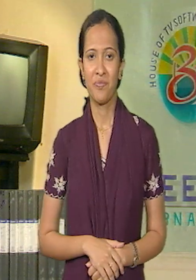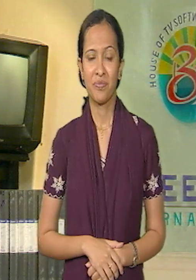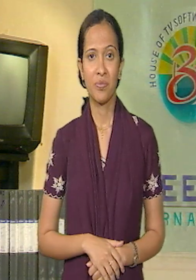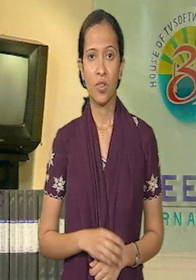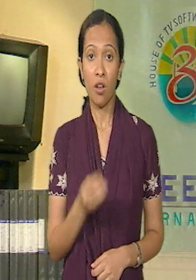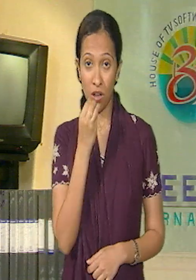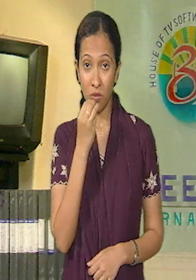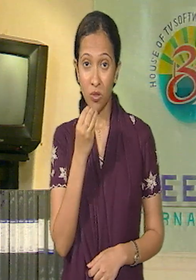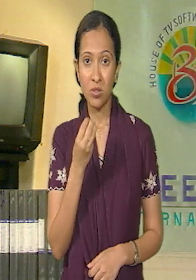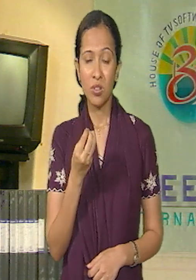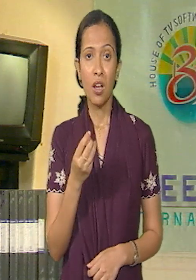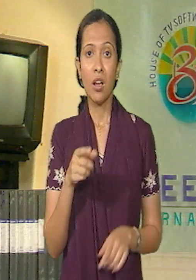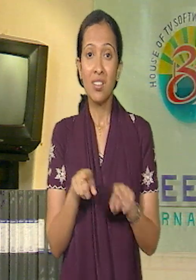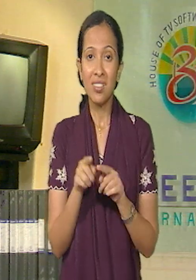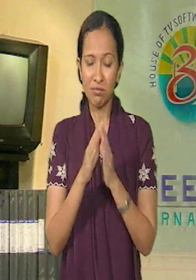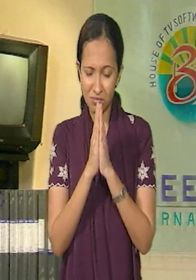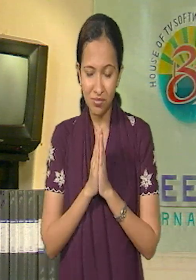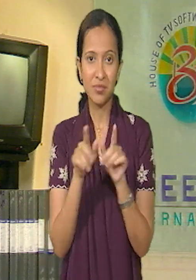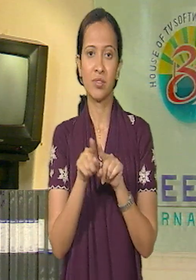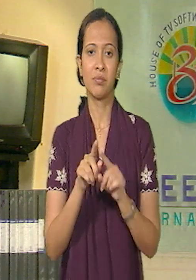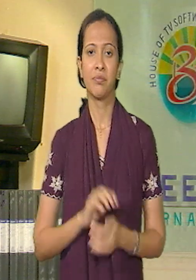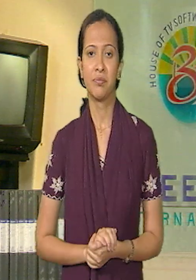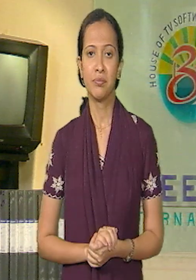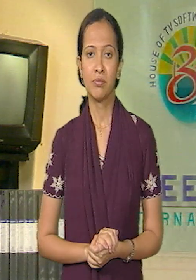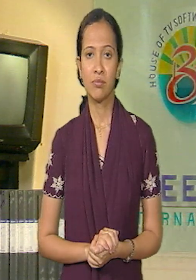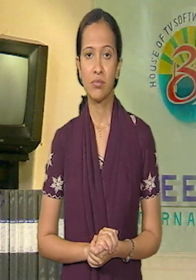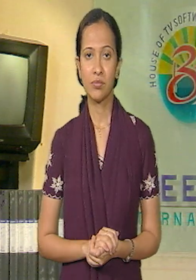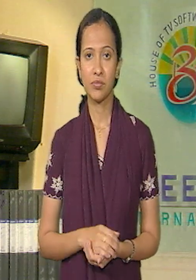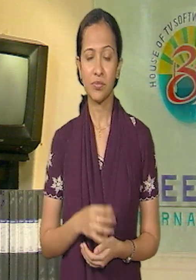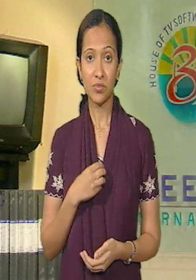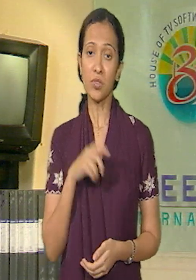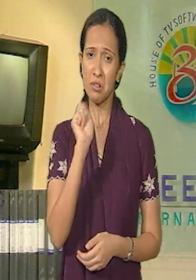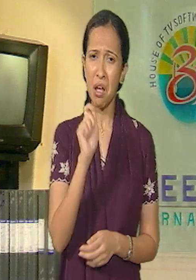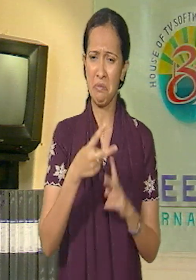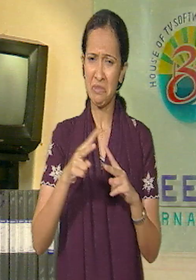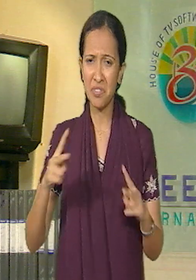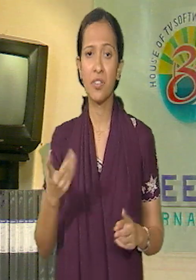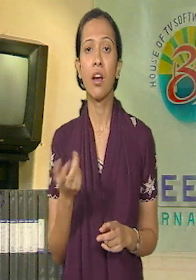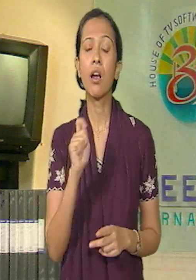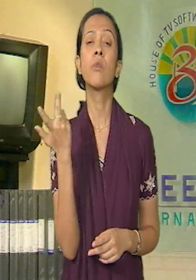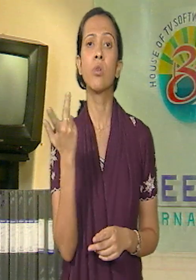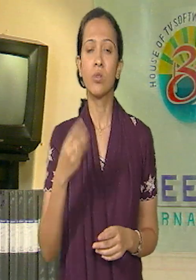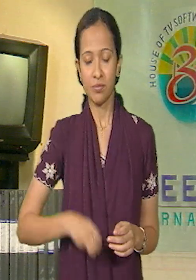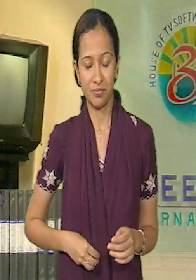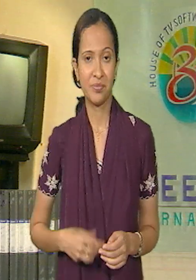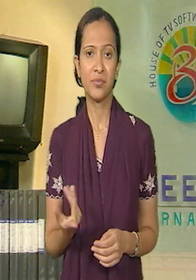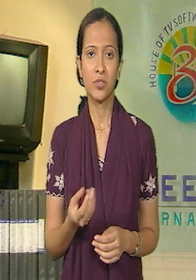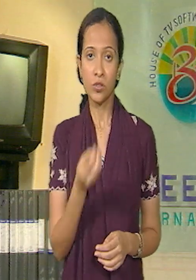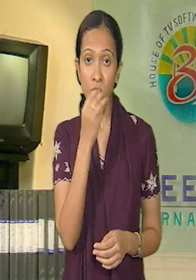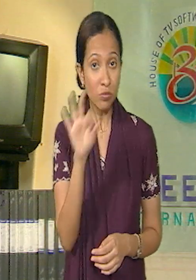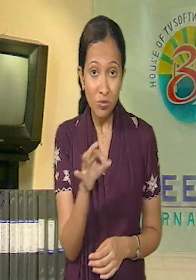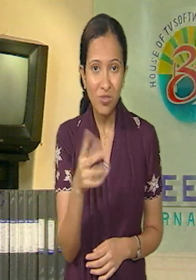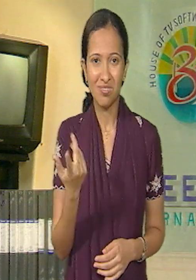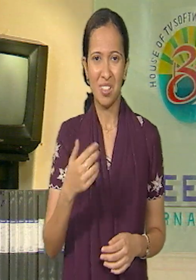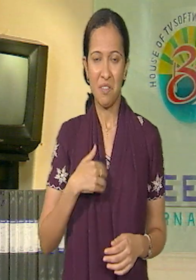दोस्तों अन्न हमारे लिए देवता के समान है। हम जो कुछ भी काम करते हैं अपने पेट के लिए करते हैं। हमें अगर अन्न नहीं